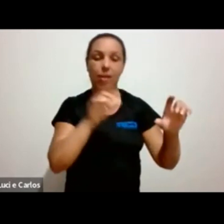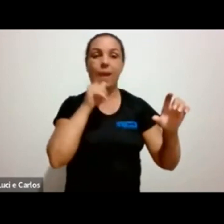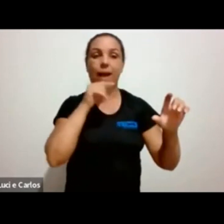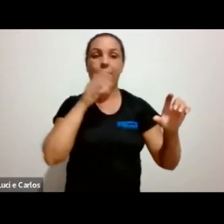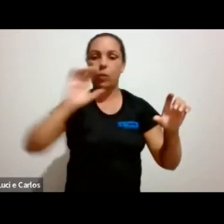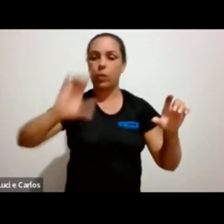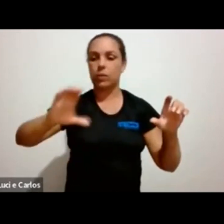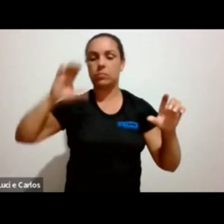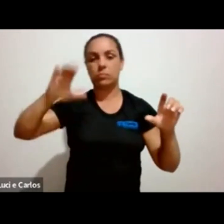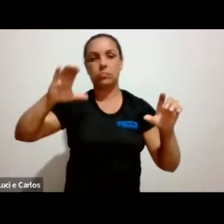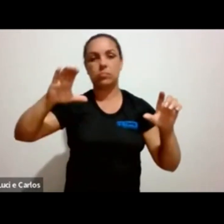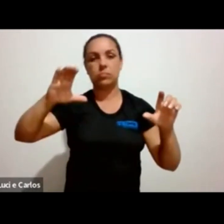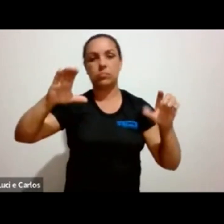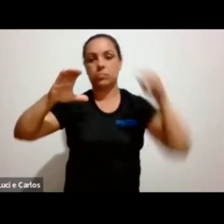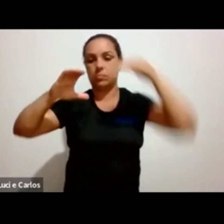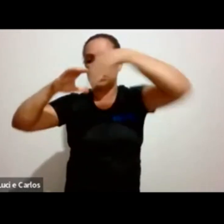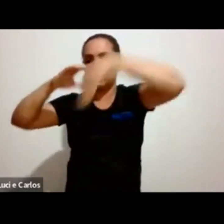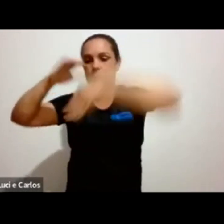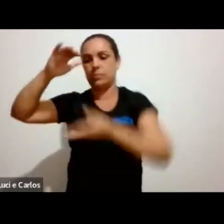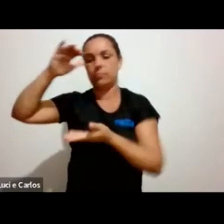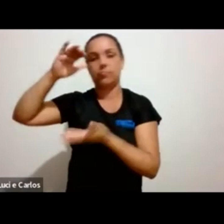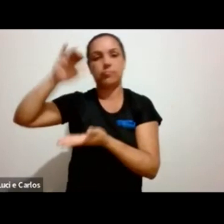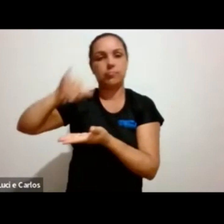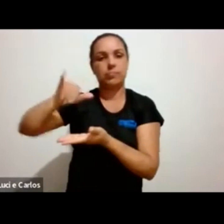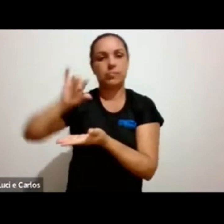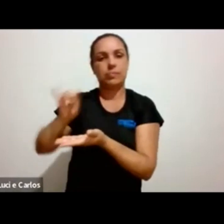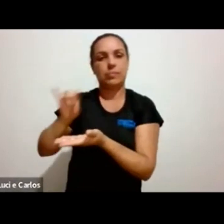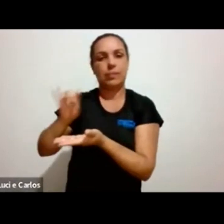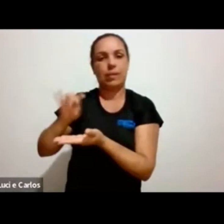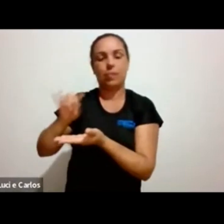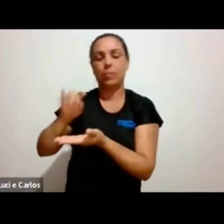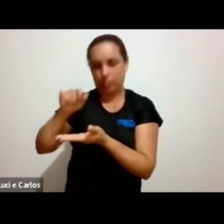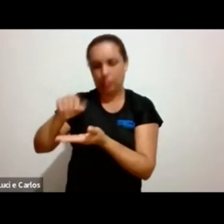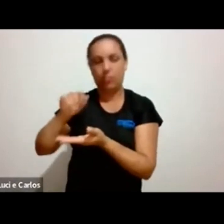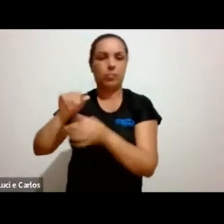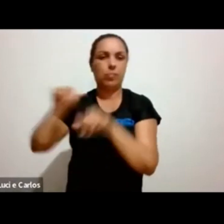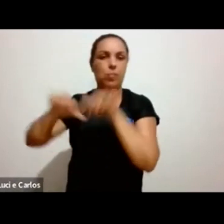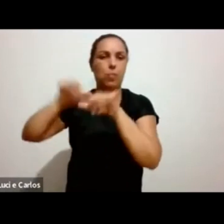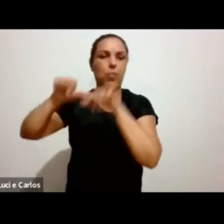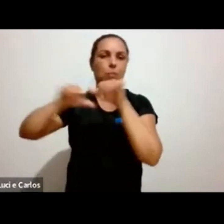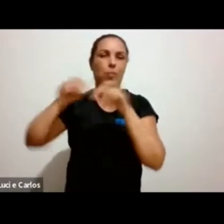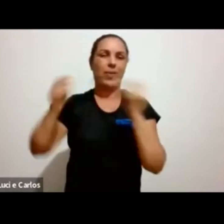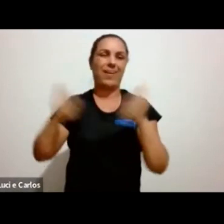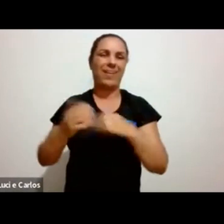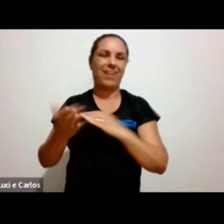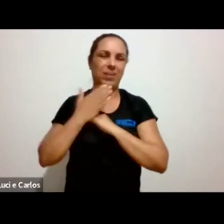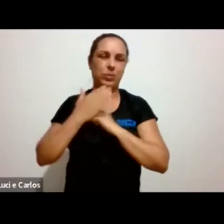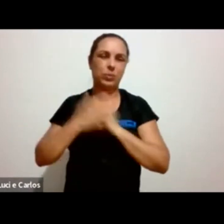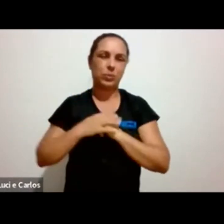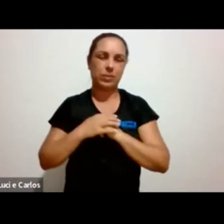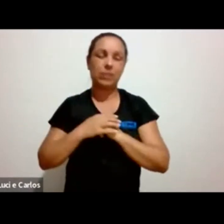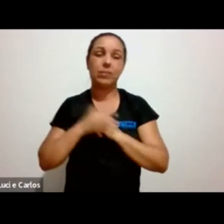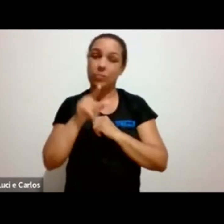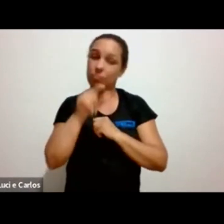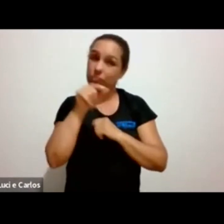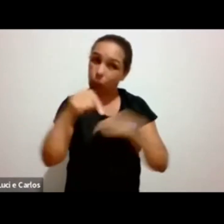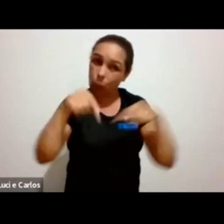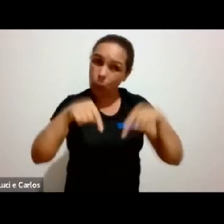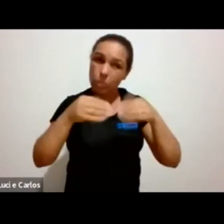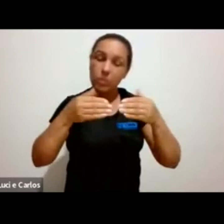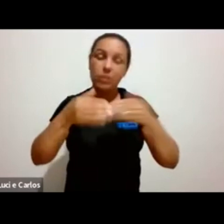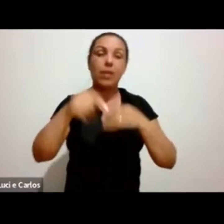ajudar. Mas você pode estar dando alguns passos que já vai diminuir o sofrimento que você vem tendo por tanto